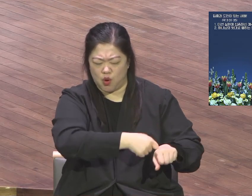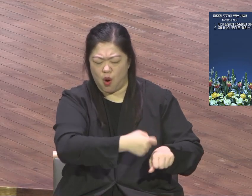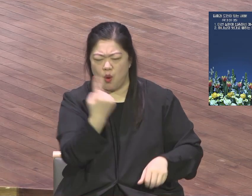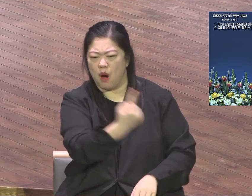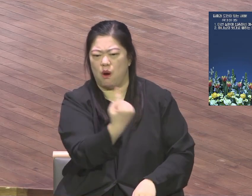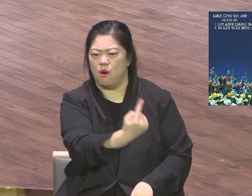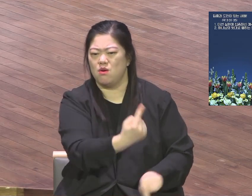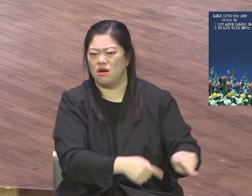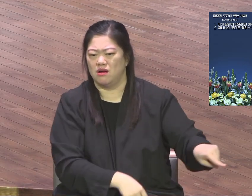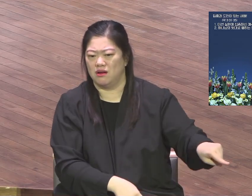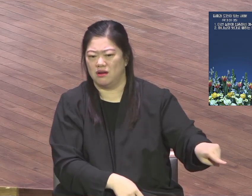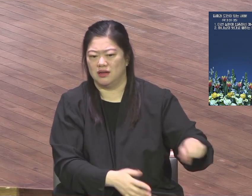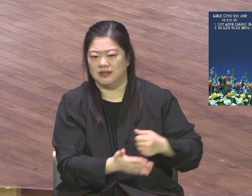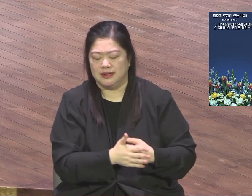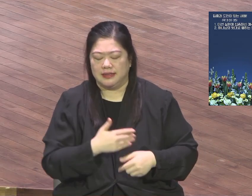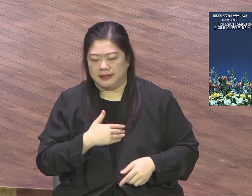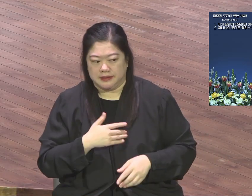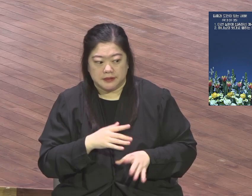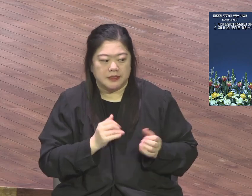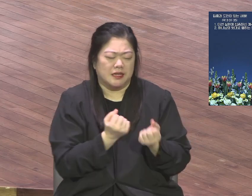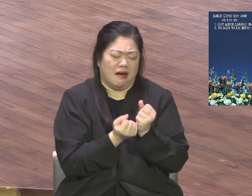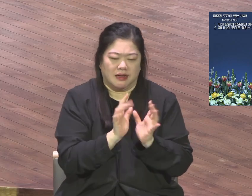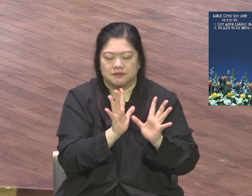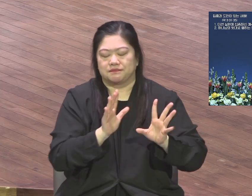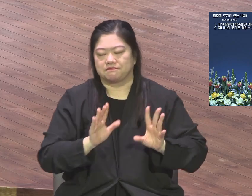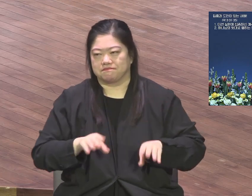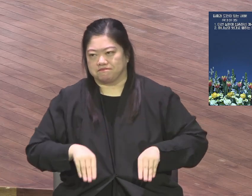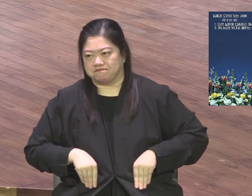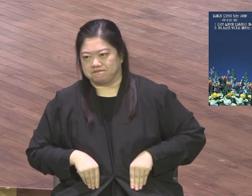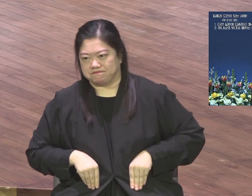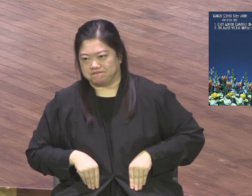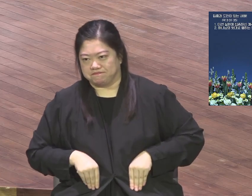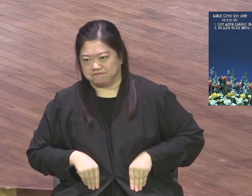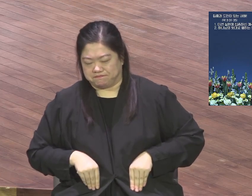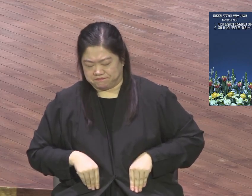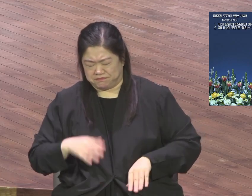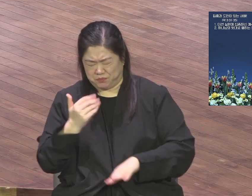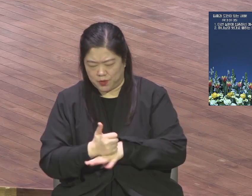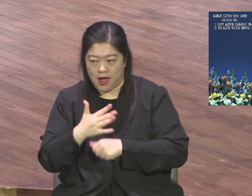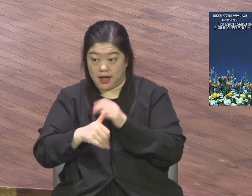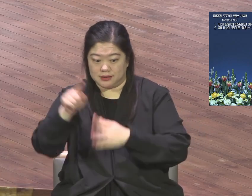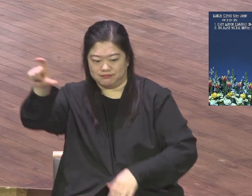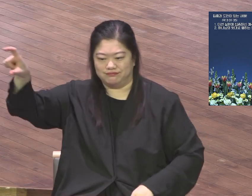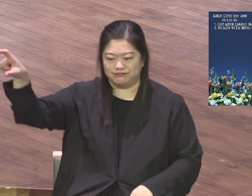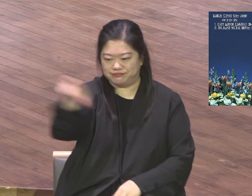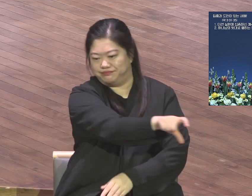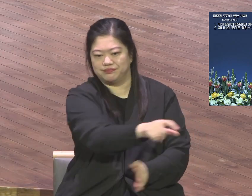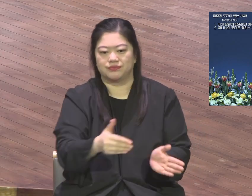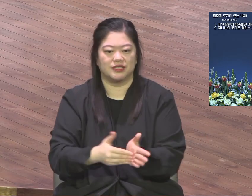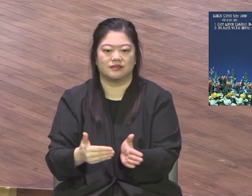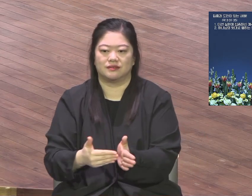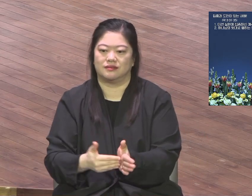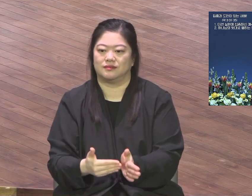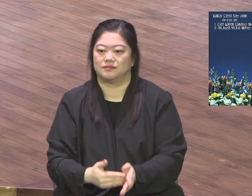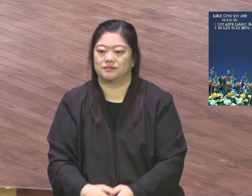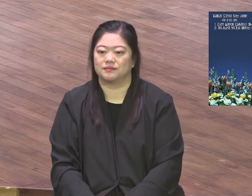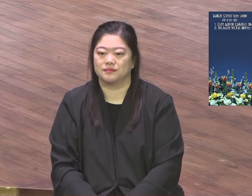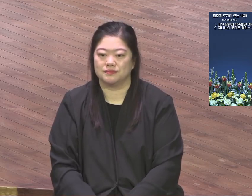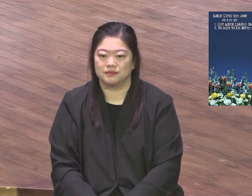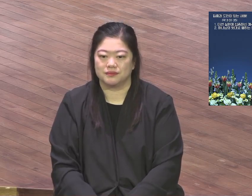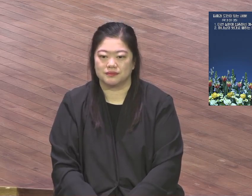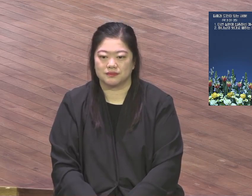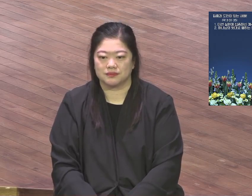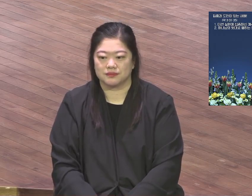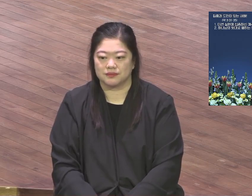하나님의 뜻대로 행하는 자는 이런 성령의 사역을 온전히 따라가서 영원한 망대를